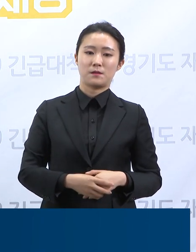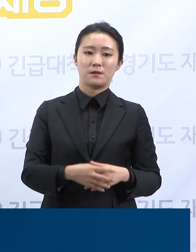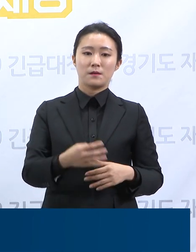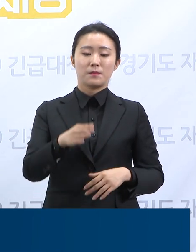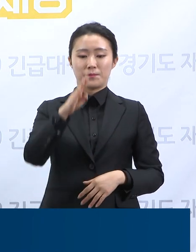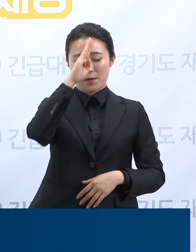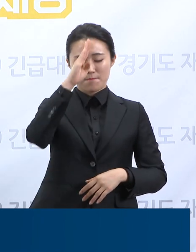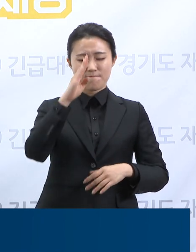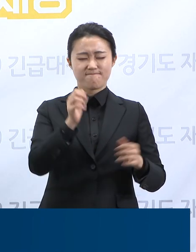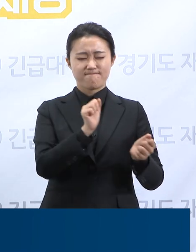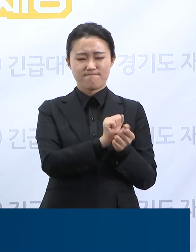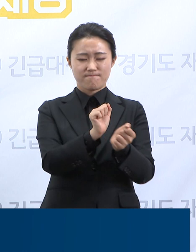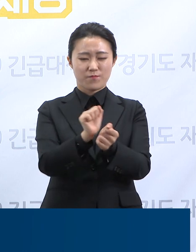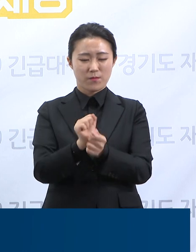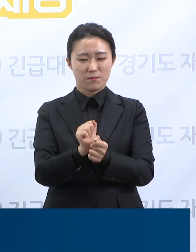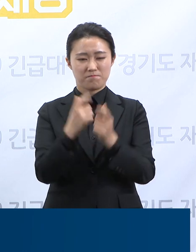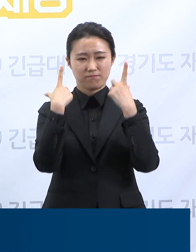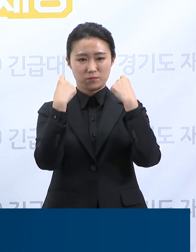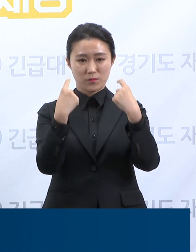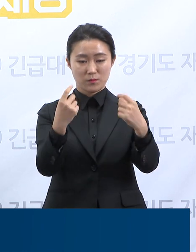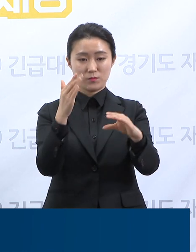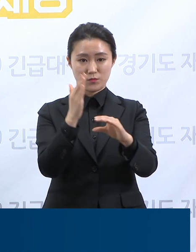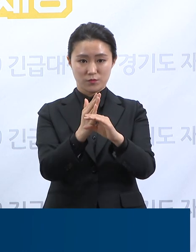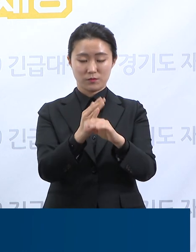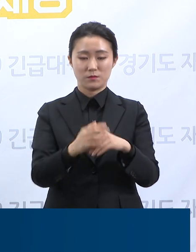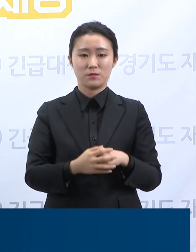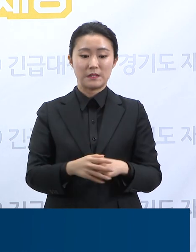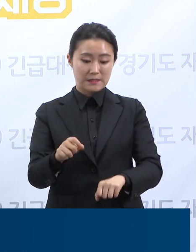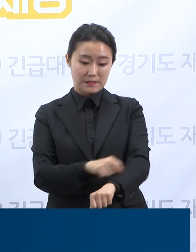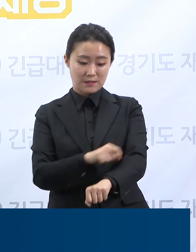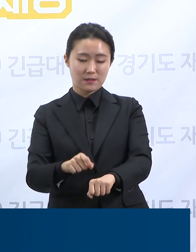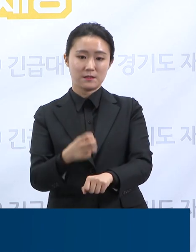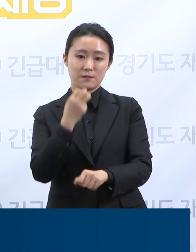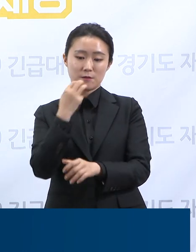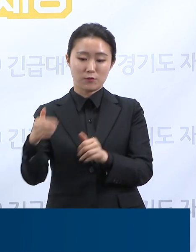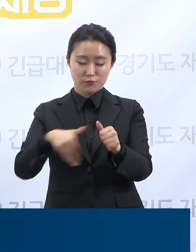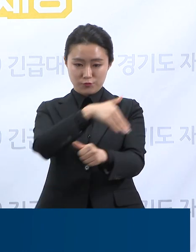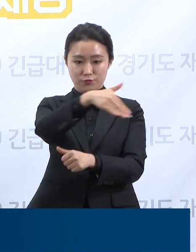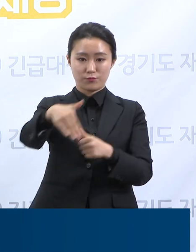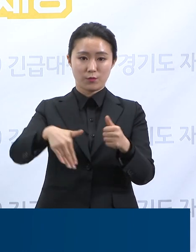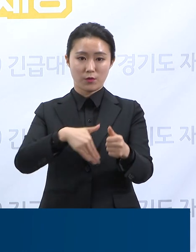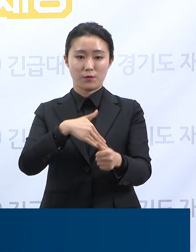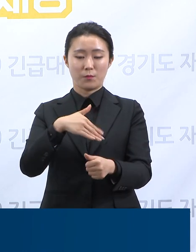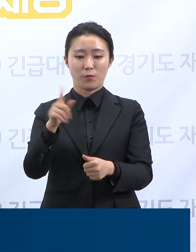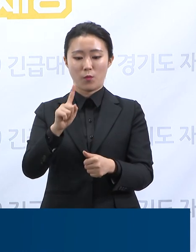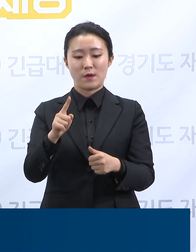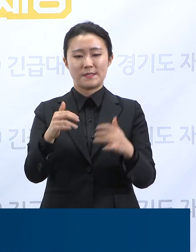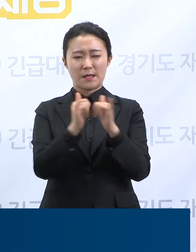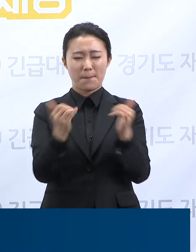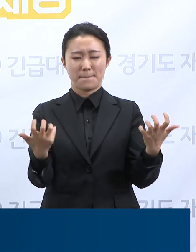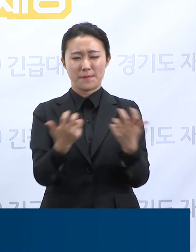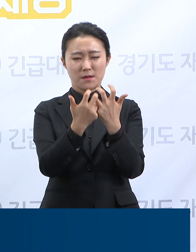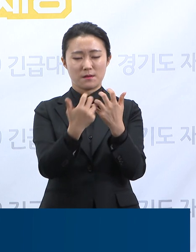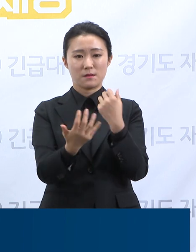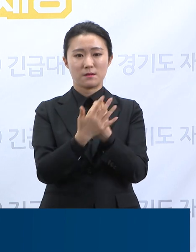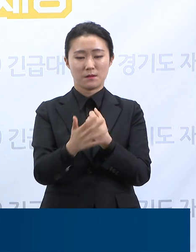않고 있습니다. 더욱이 민구가 밀집해 있는 수도권 특성상 2차, 3차 감염이 급증할 수도 있는